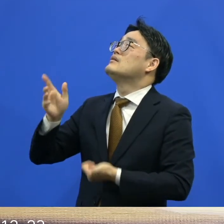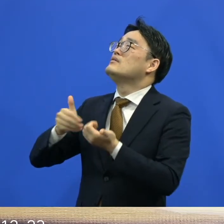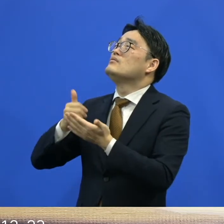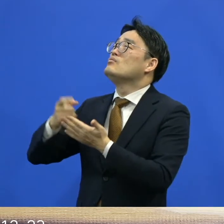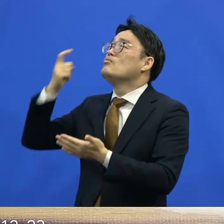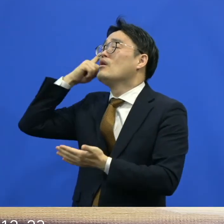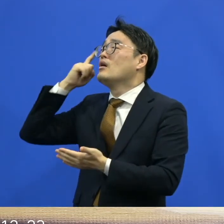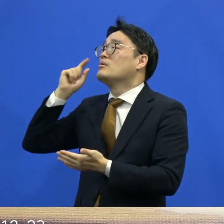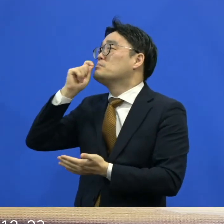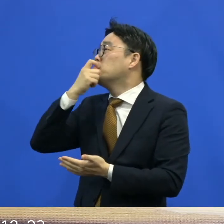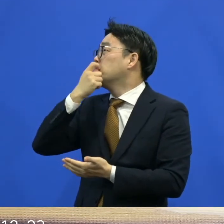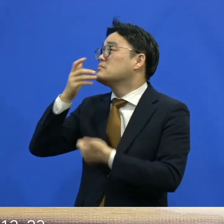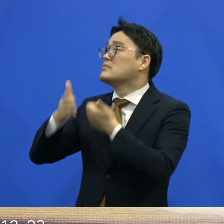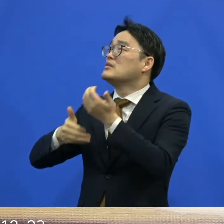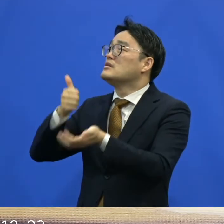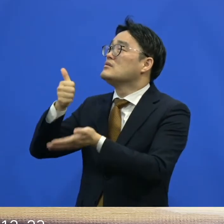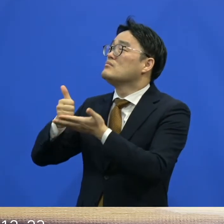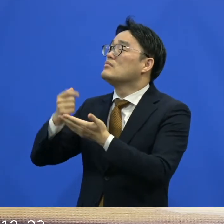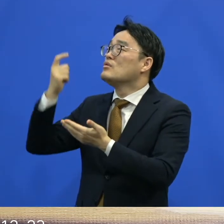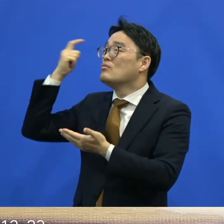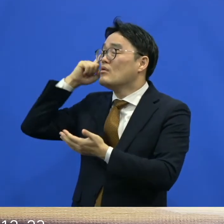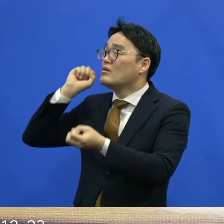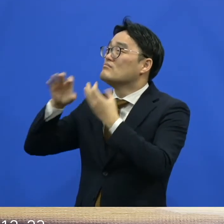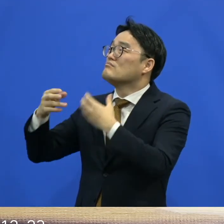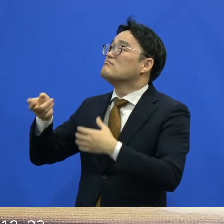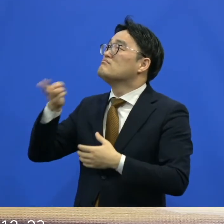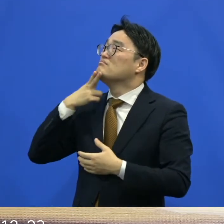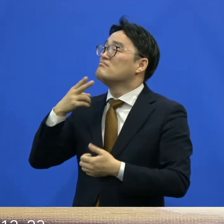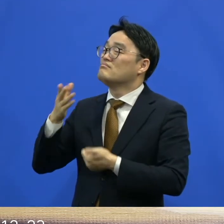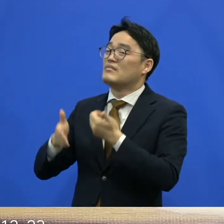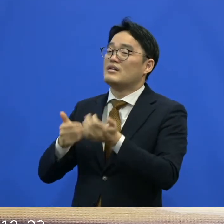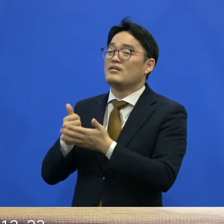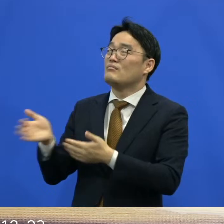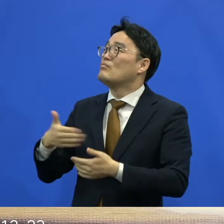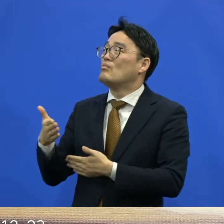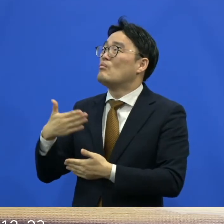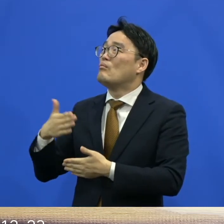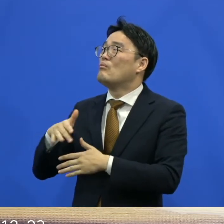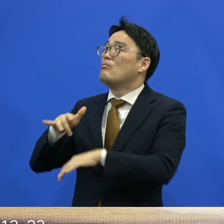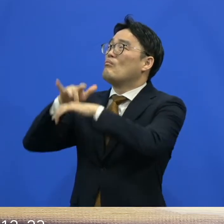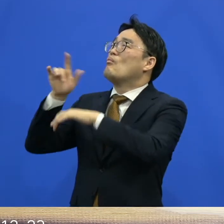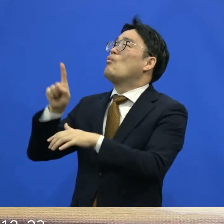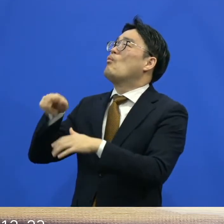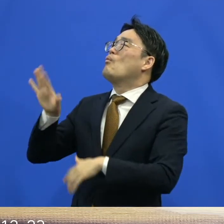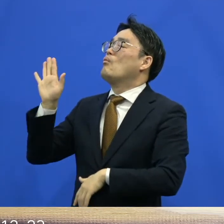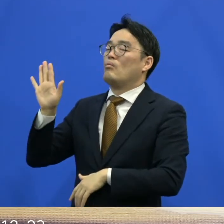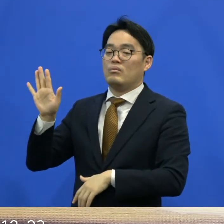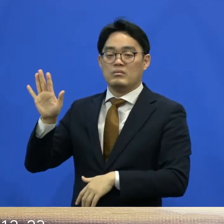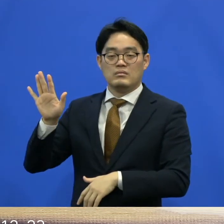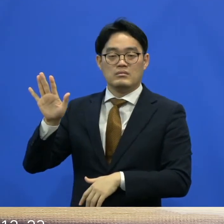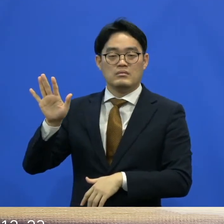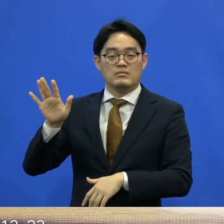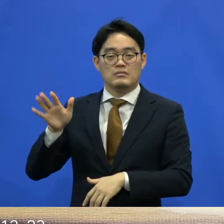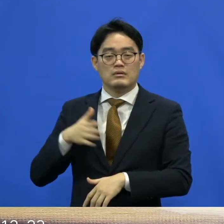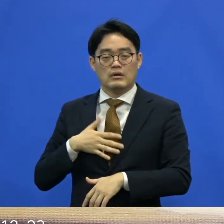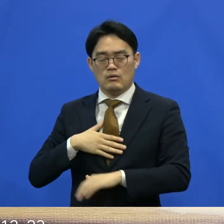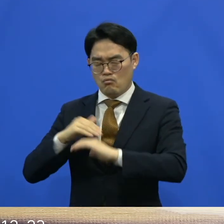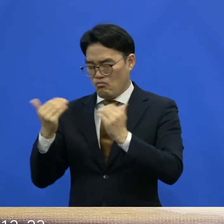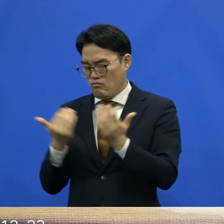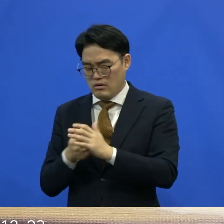계십니까? 안 계신 것 같은 느낌도 들어요. 광야에 완전히 내쫓겨버린 채